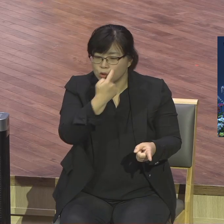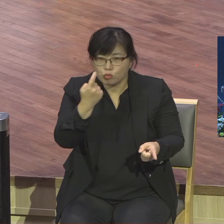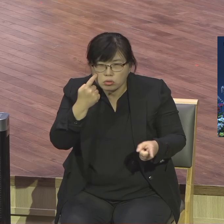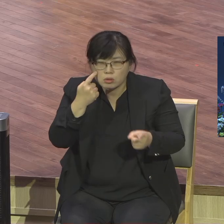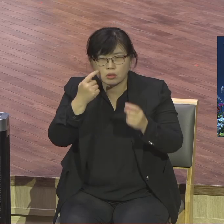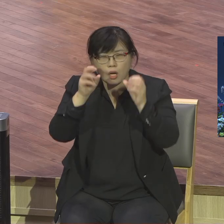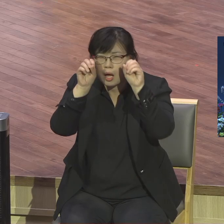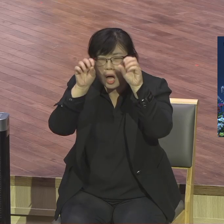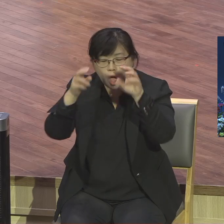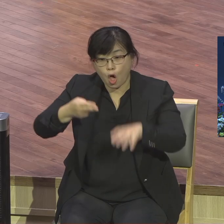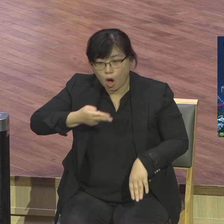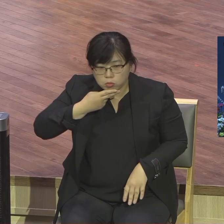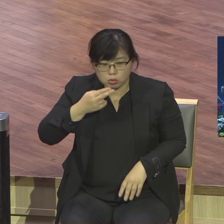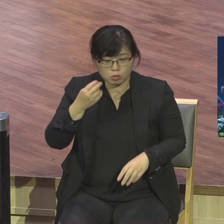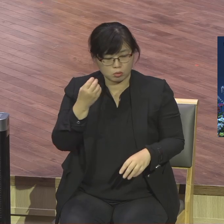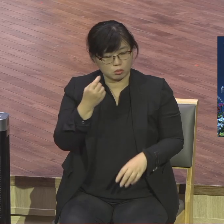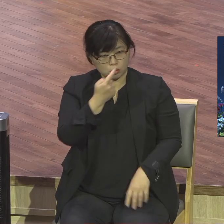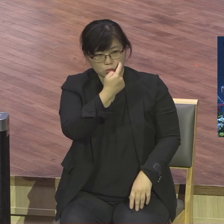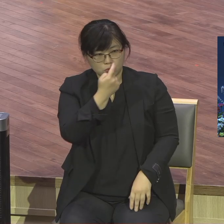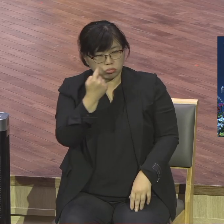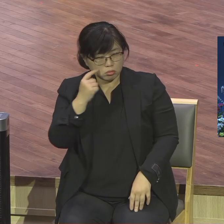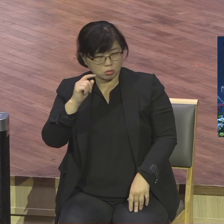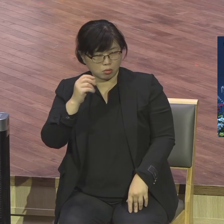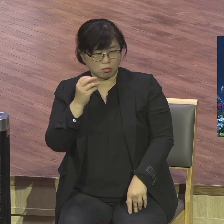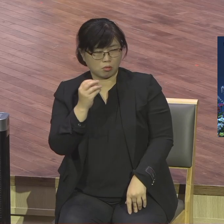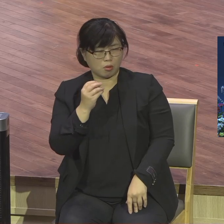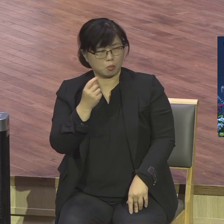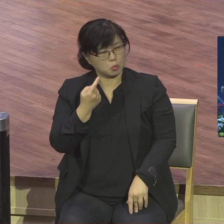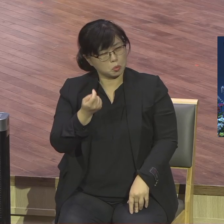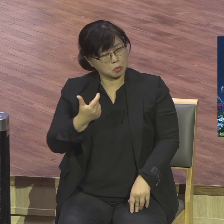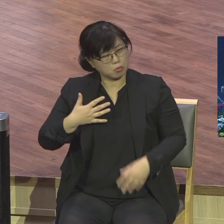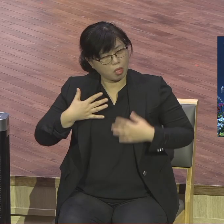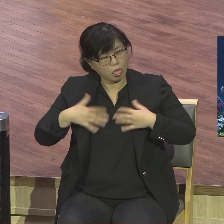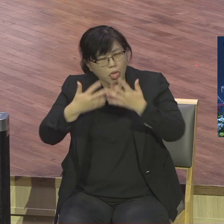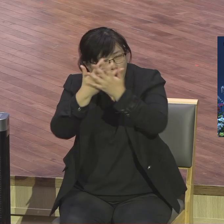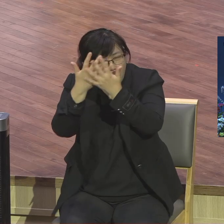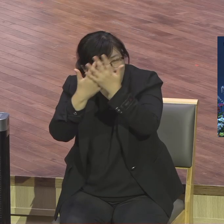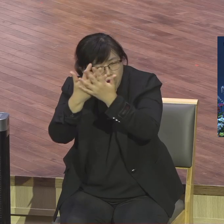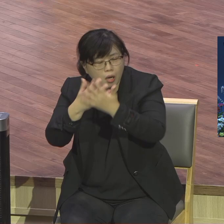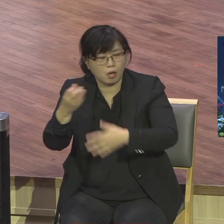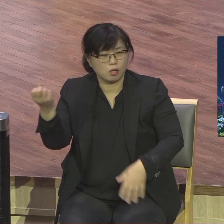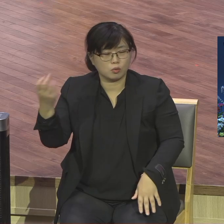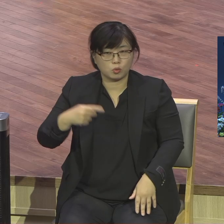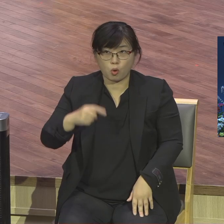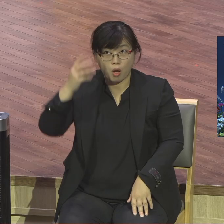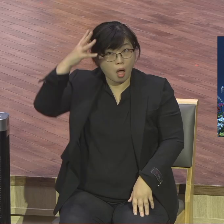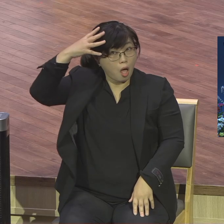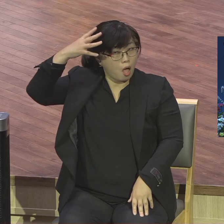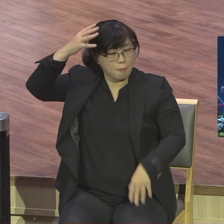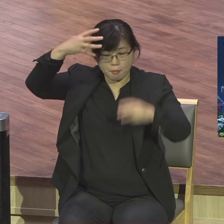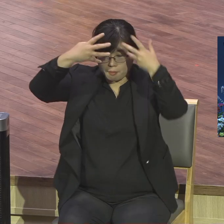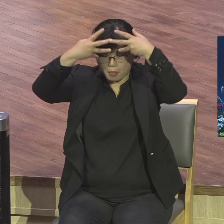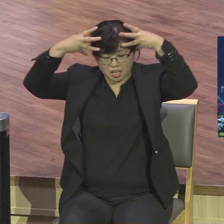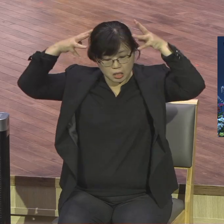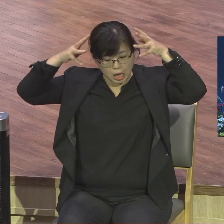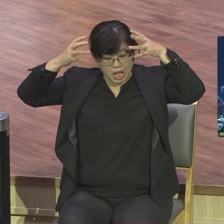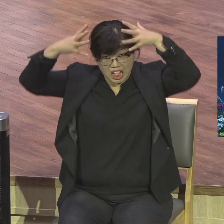물었어요 저 사람들 여자들 머리가 왜 저러나 여자들이 머리를 비싸서 미장 못 간다